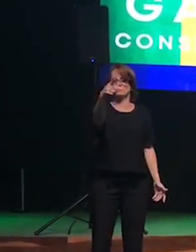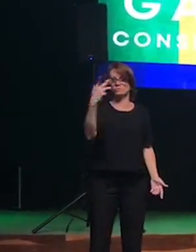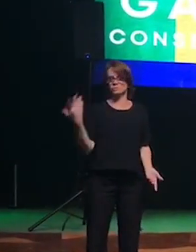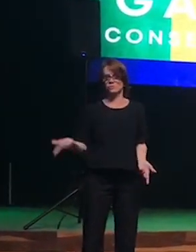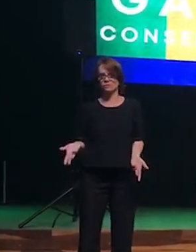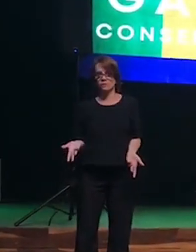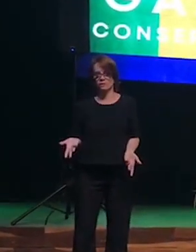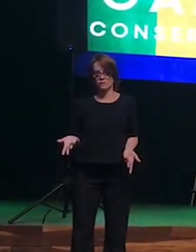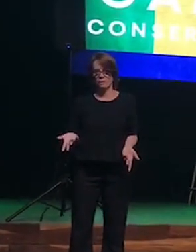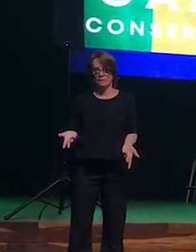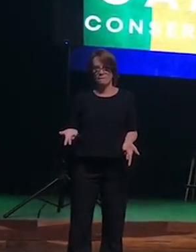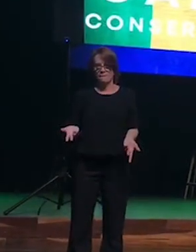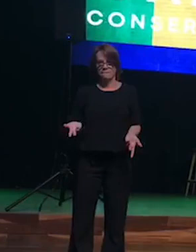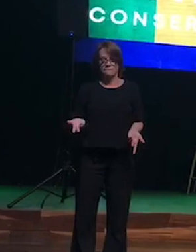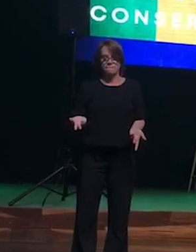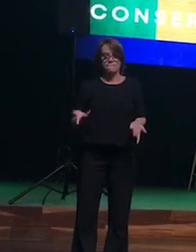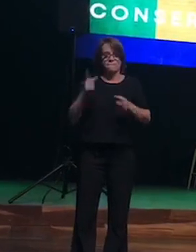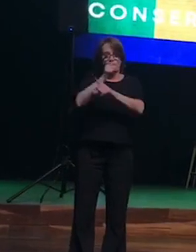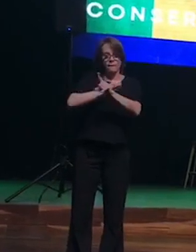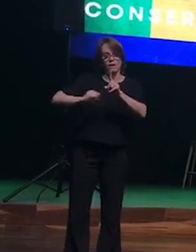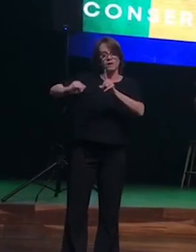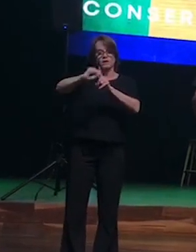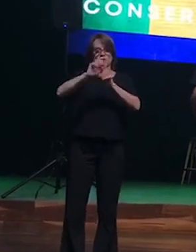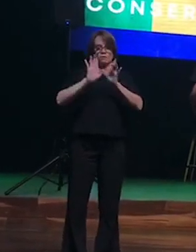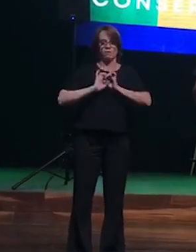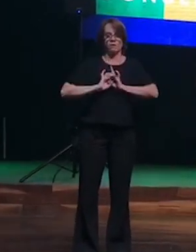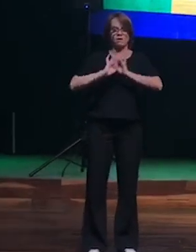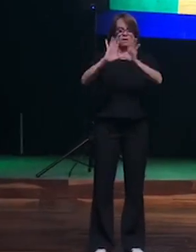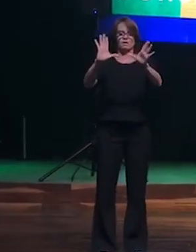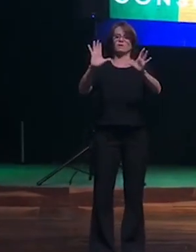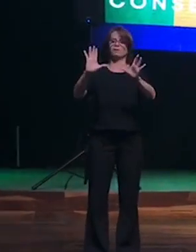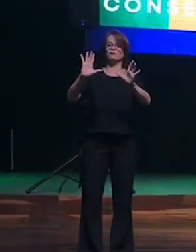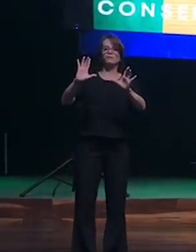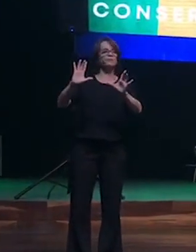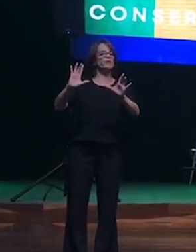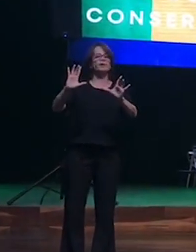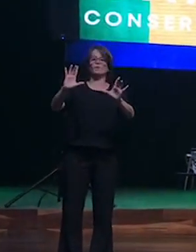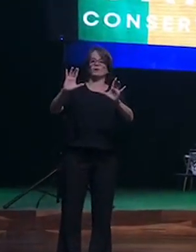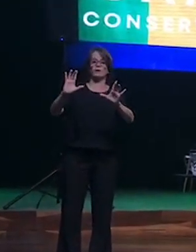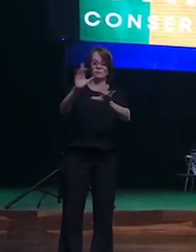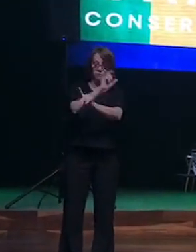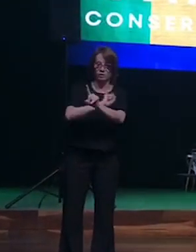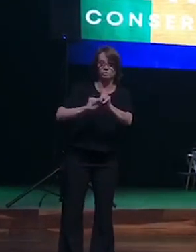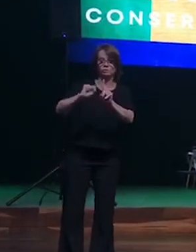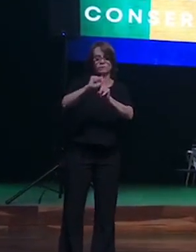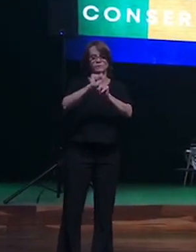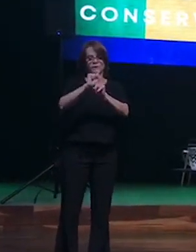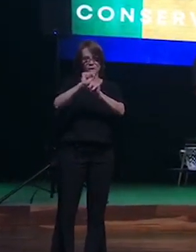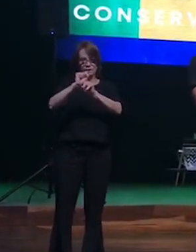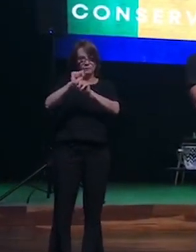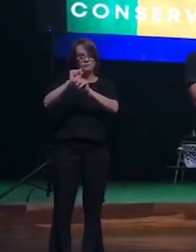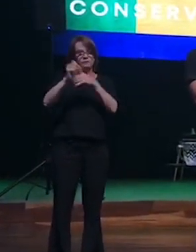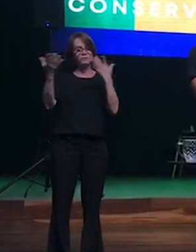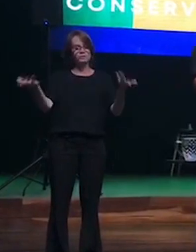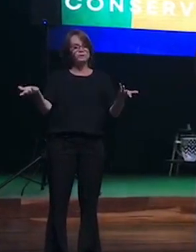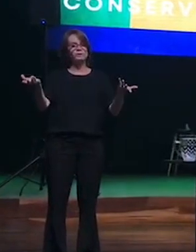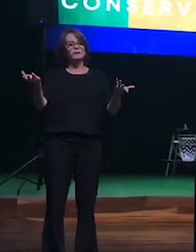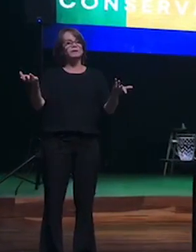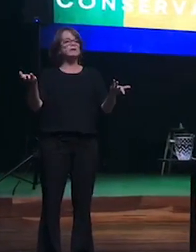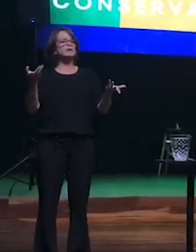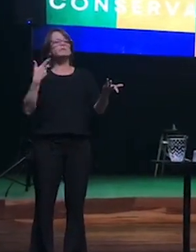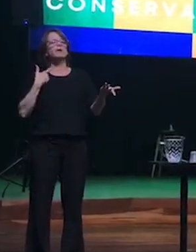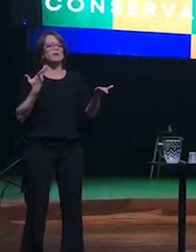ter. Uma sociedade livre é uma sociedade em que quem determina o que abre e